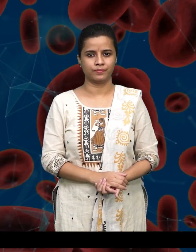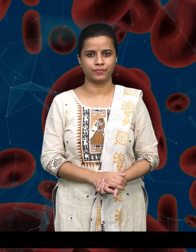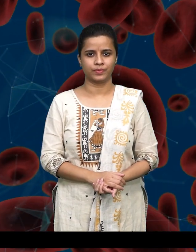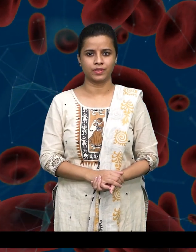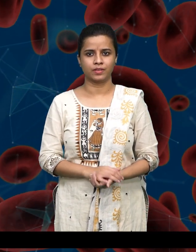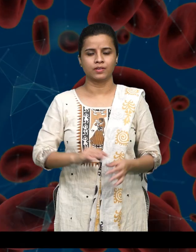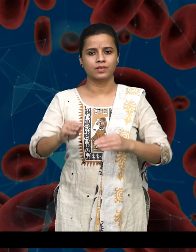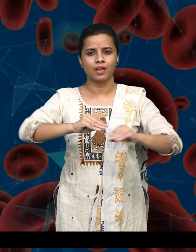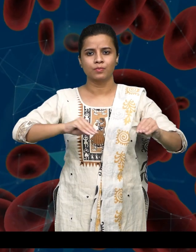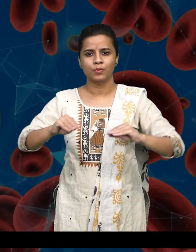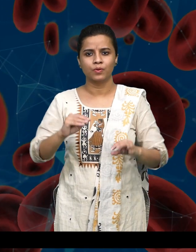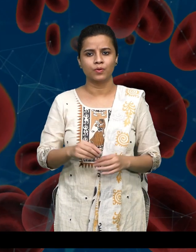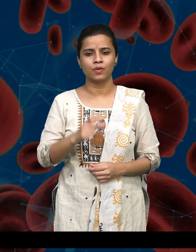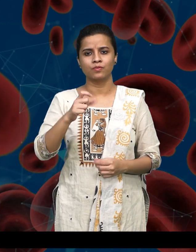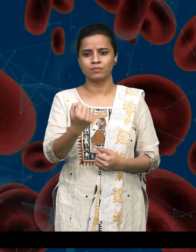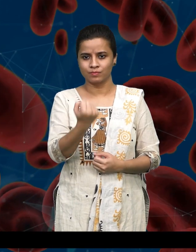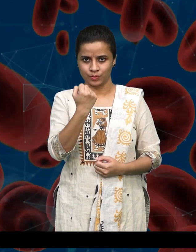पोषक द्रव्यांचे वाहतूक: